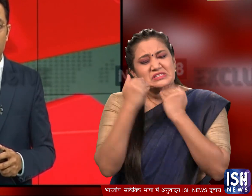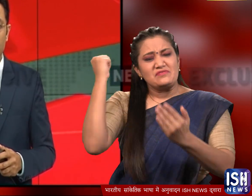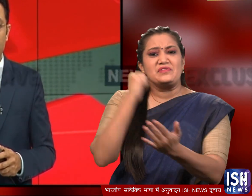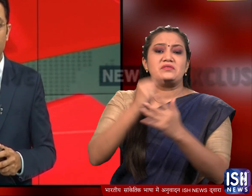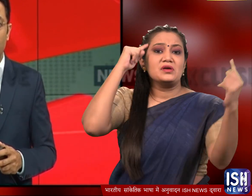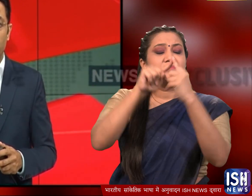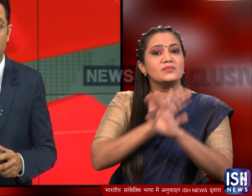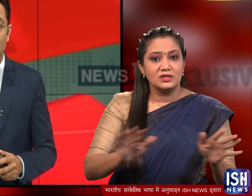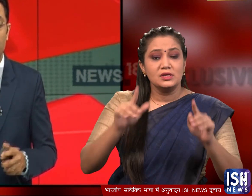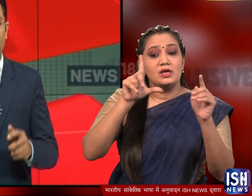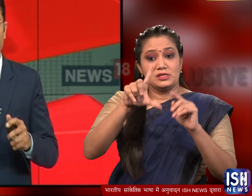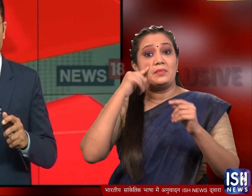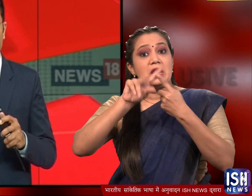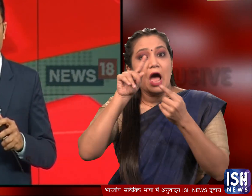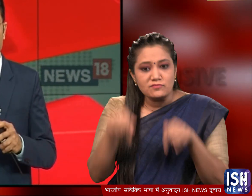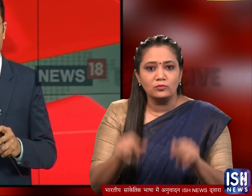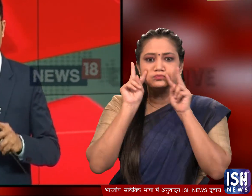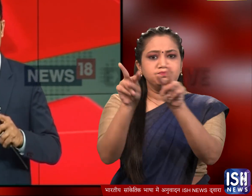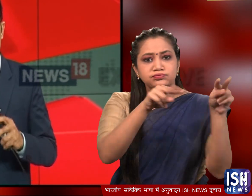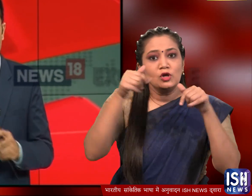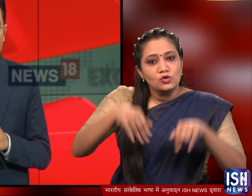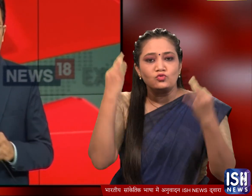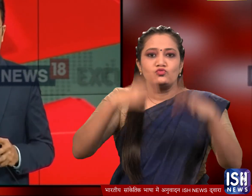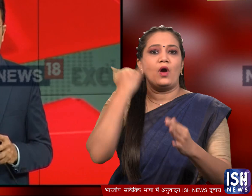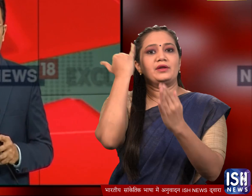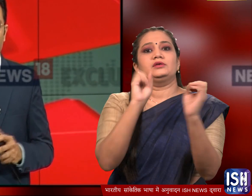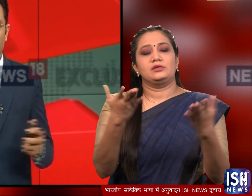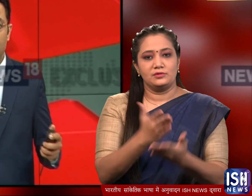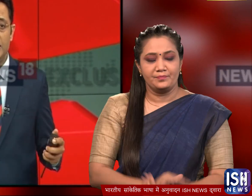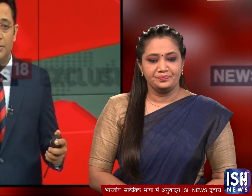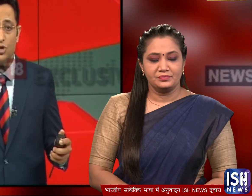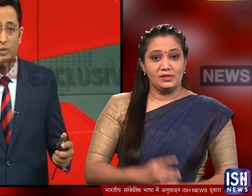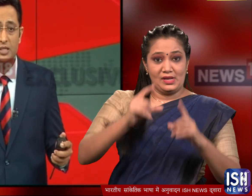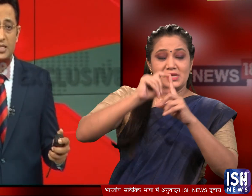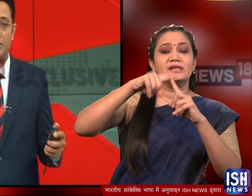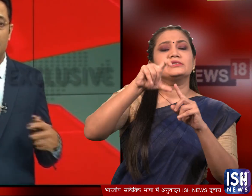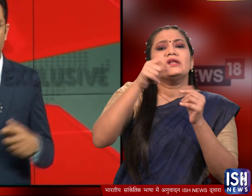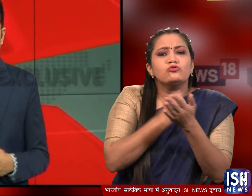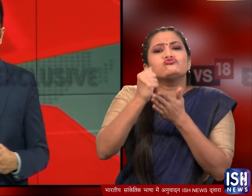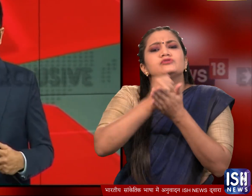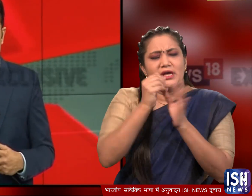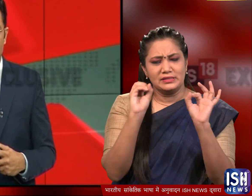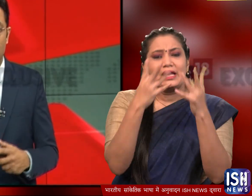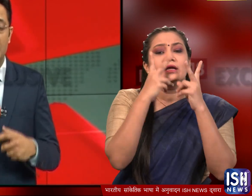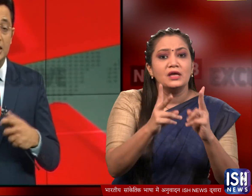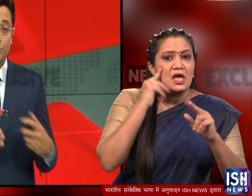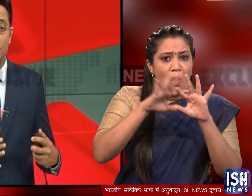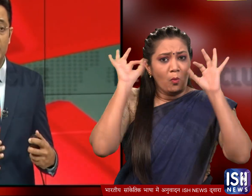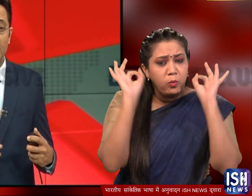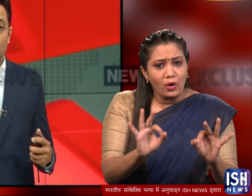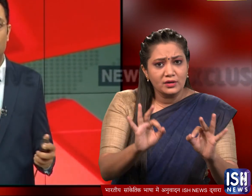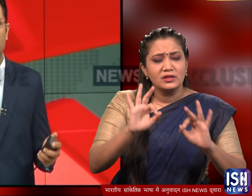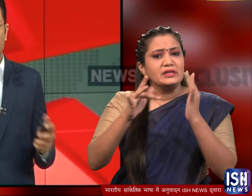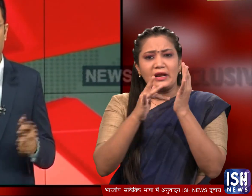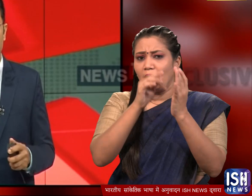की सुरक्षा के लिए ही अब बसों की लाइव निगरानी के लिए सिस्टम बनाया गया है। अभी डीटीसी की बसों में इस सिस्टम का ट्रायल शुरू किया गया। अगर सब कुछ